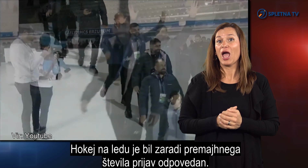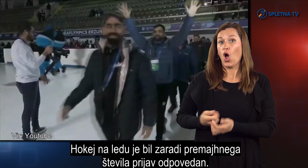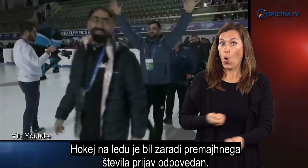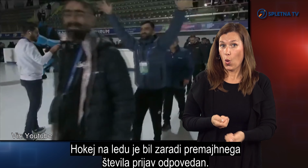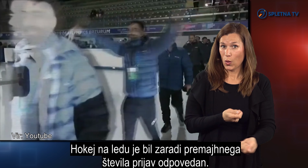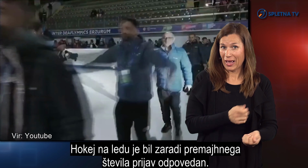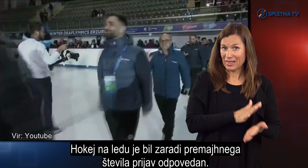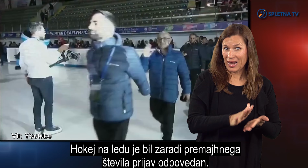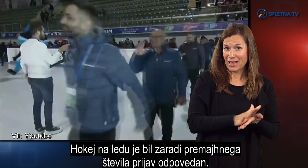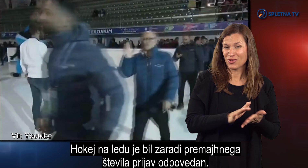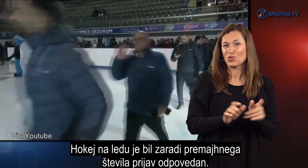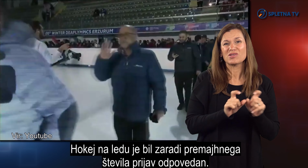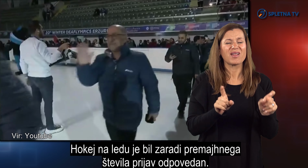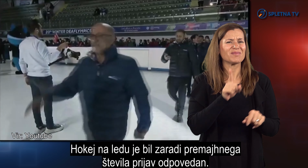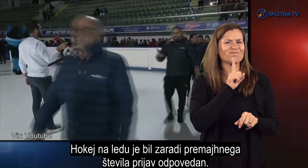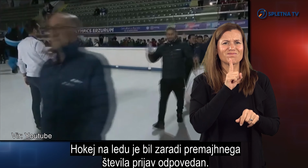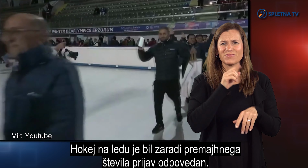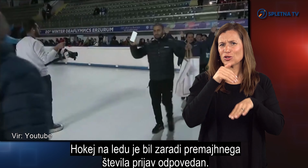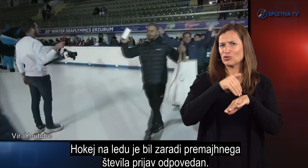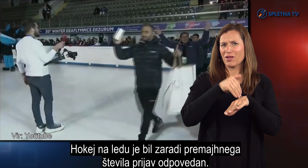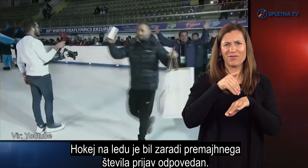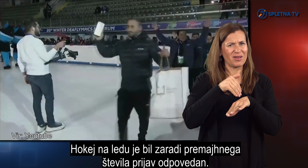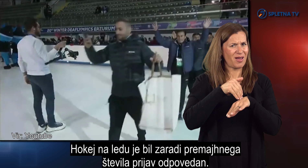Hokej na ledu je bil zaradi premajhnega števila prijav odpovedan.